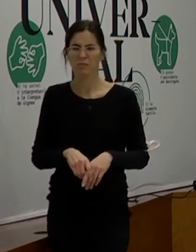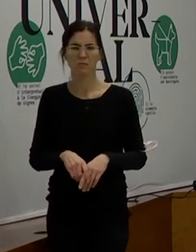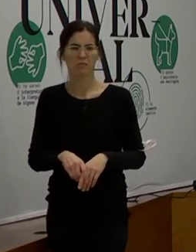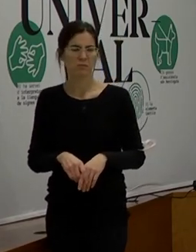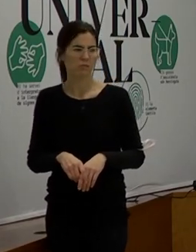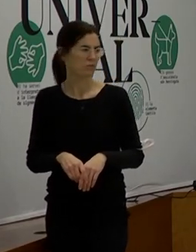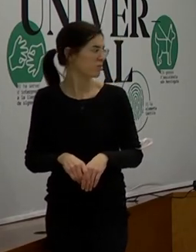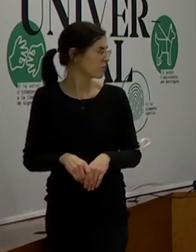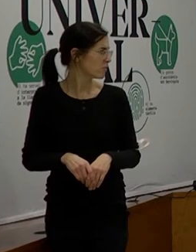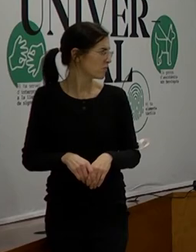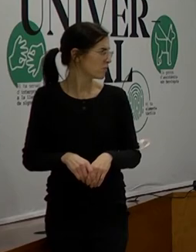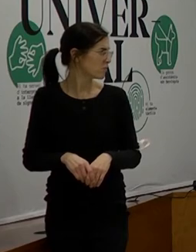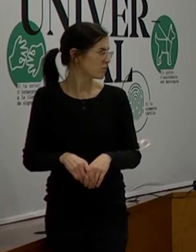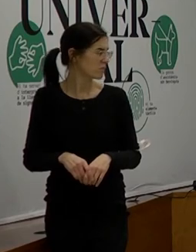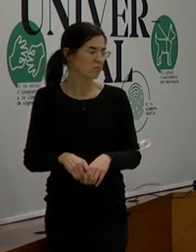A ver, Reebok, lúcete.